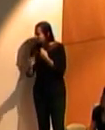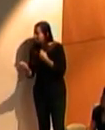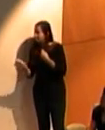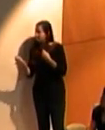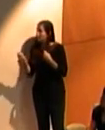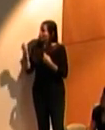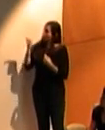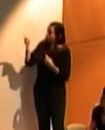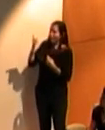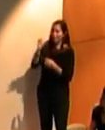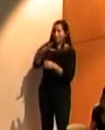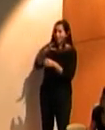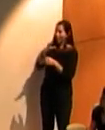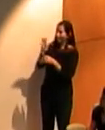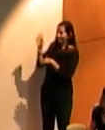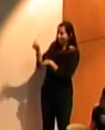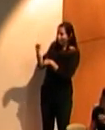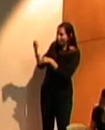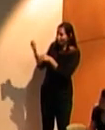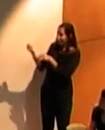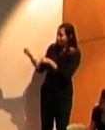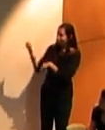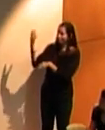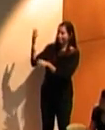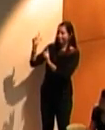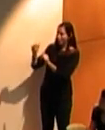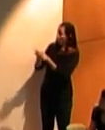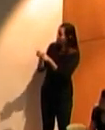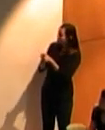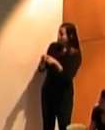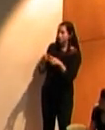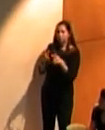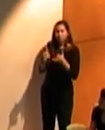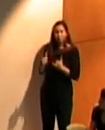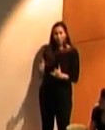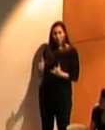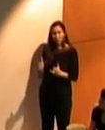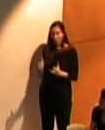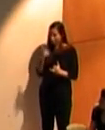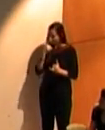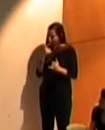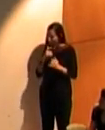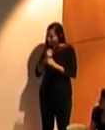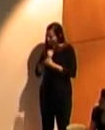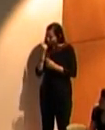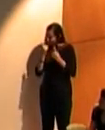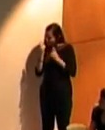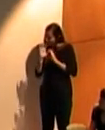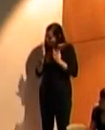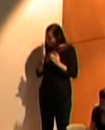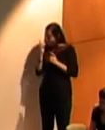l'introduction de la nature, mais aussi on a l'ergonomie des assises, des fauteuils ont été travaillés, les matériaux ont été